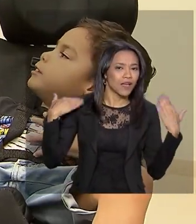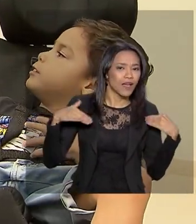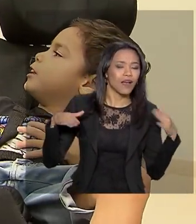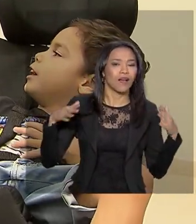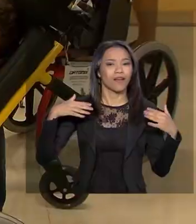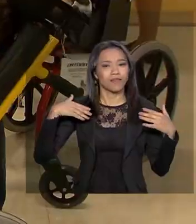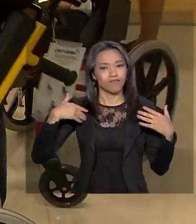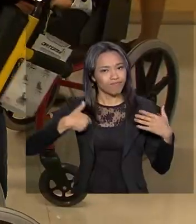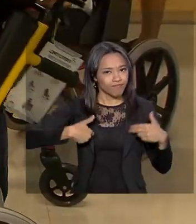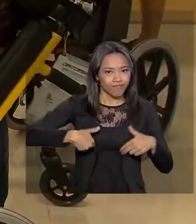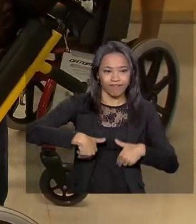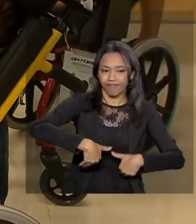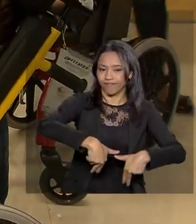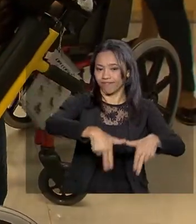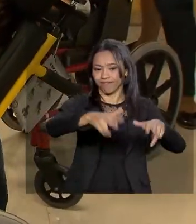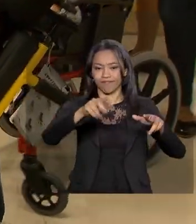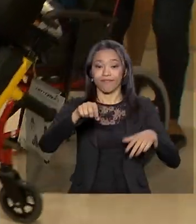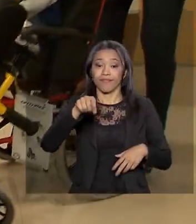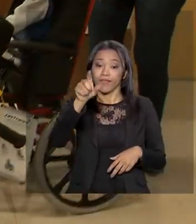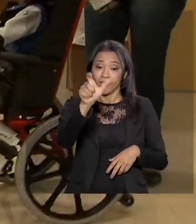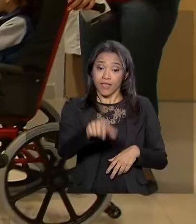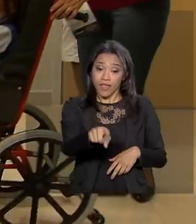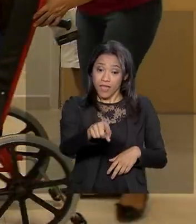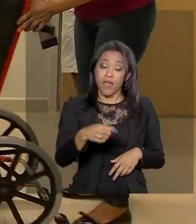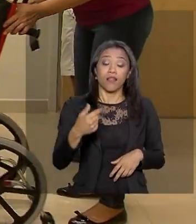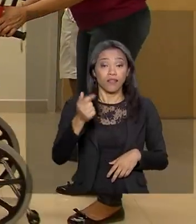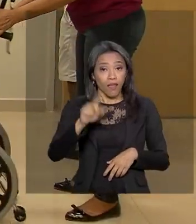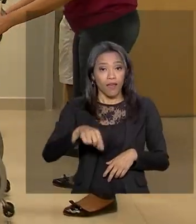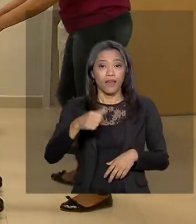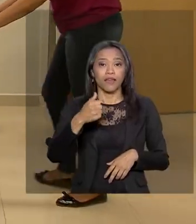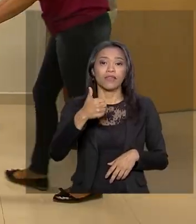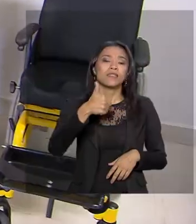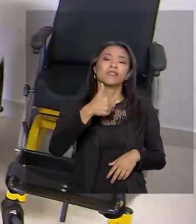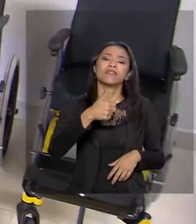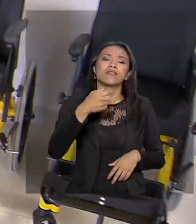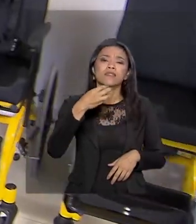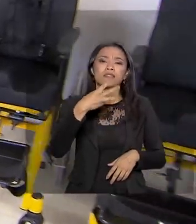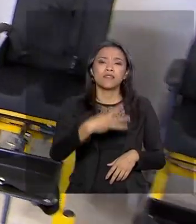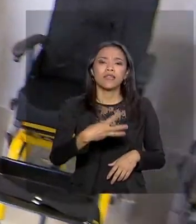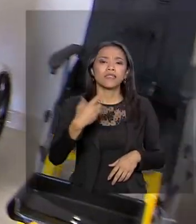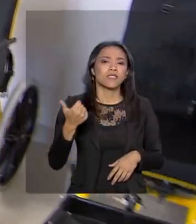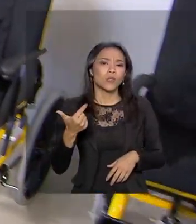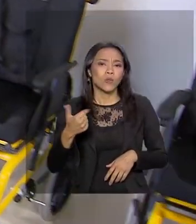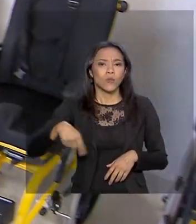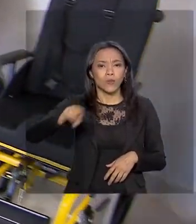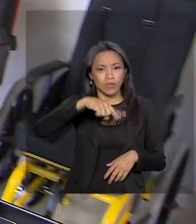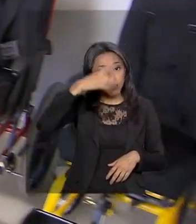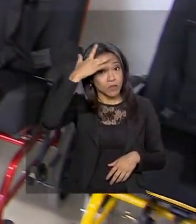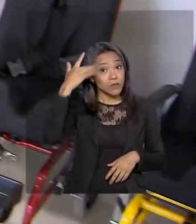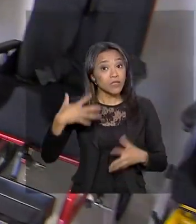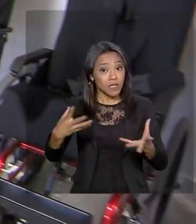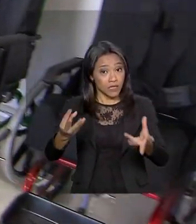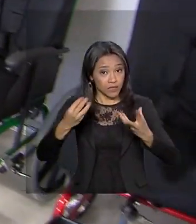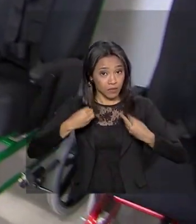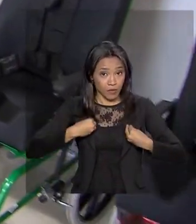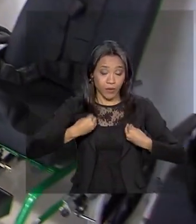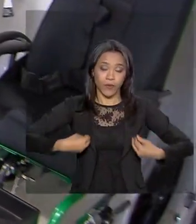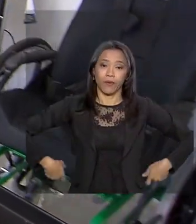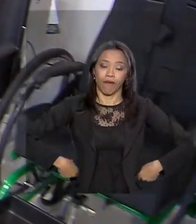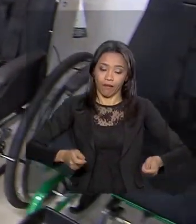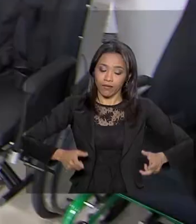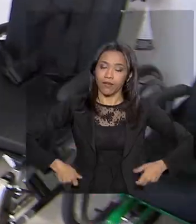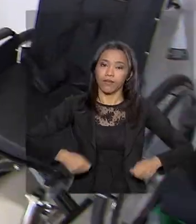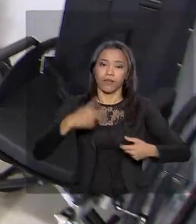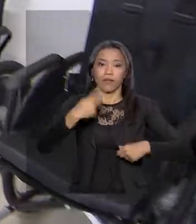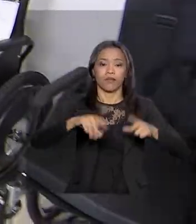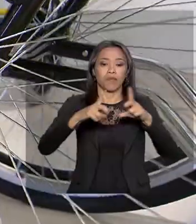a gente andar. Cauã está entre as 312 pessoas que receberam cadeiras de rodas no Distrito Federal. As unidades foram compradas